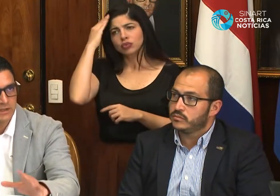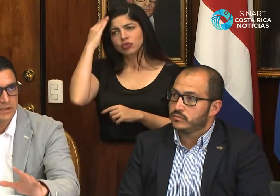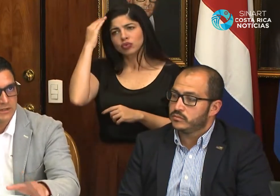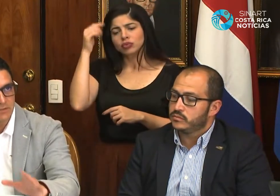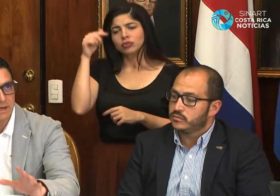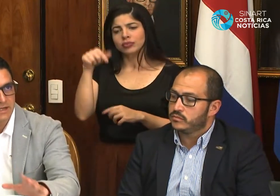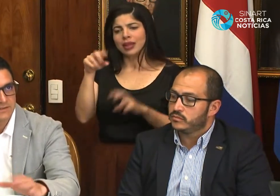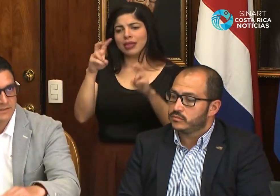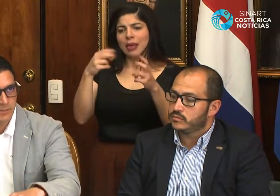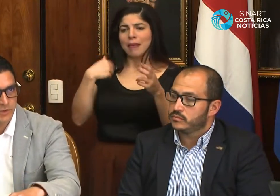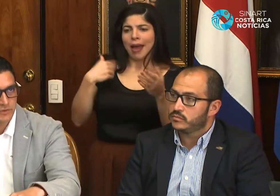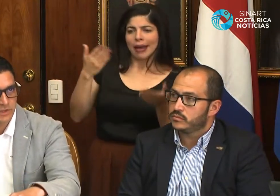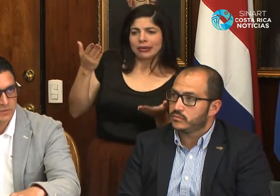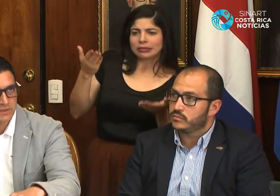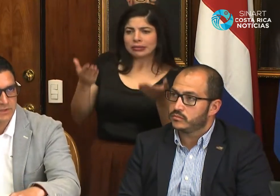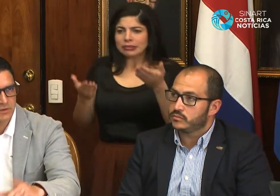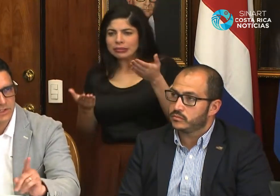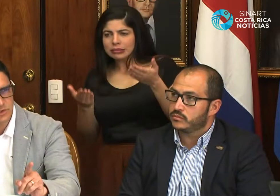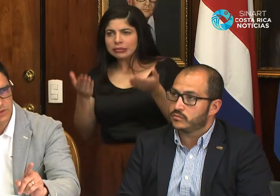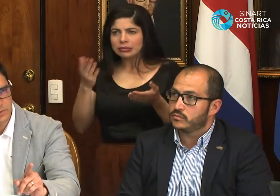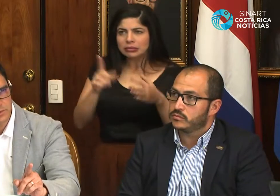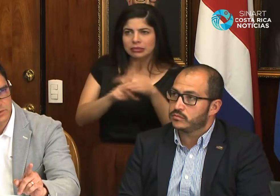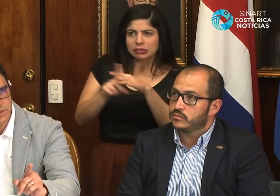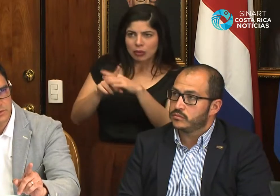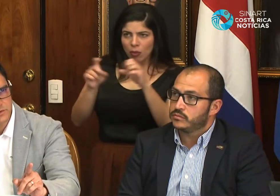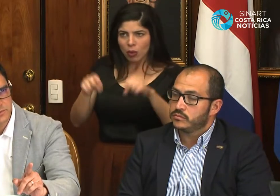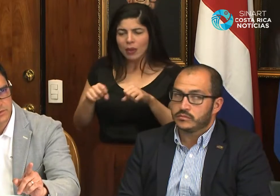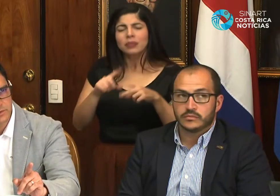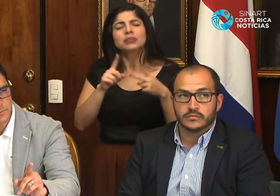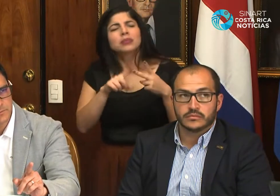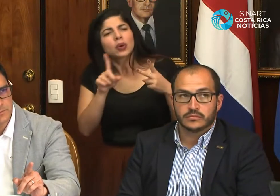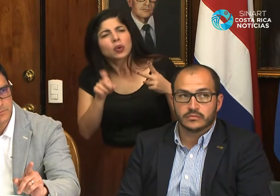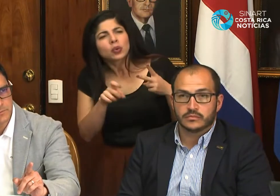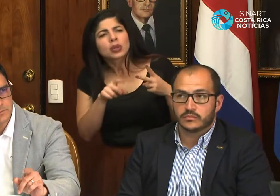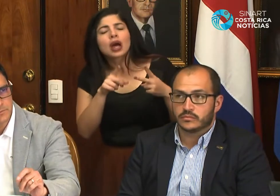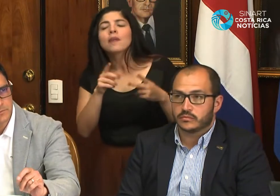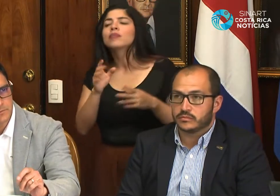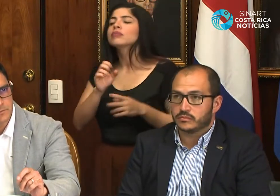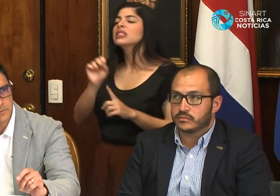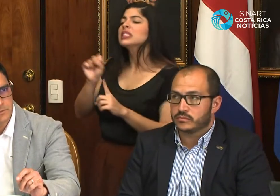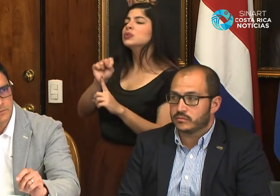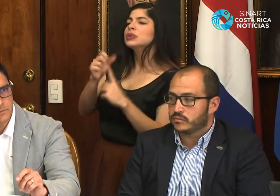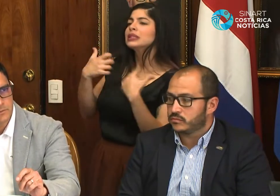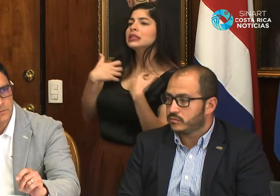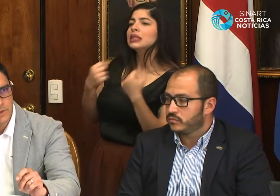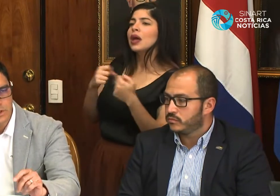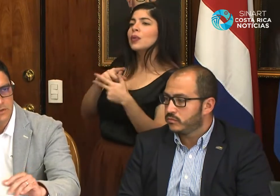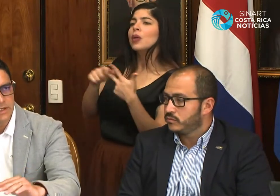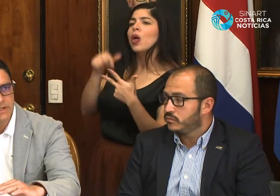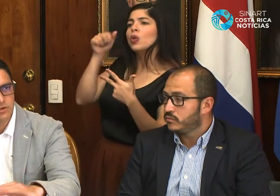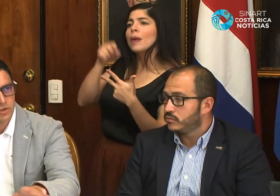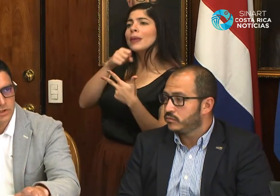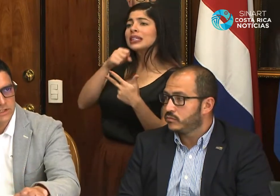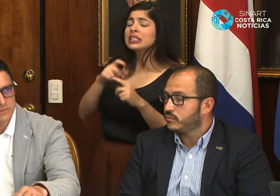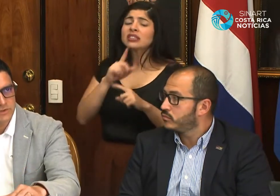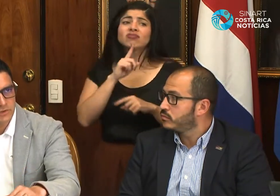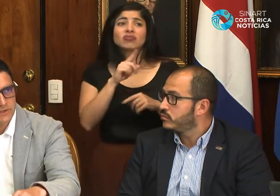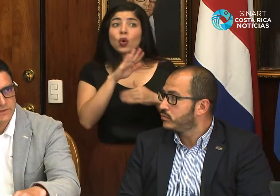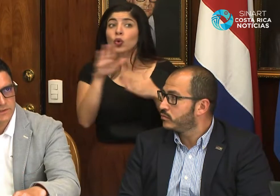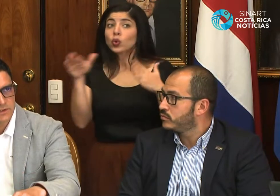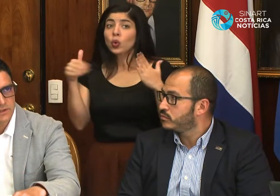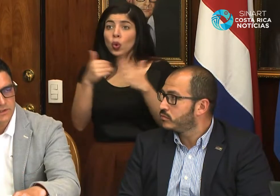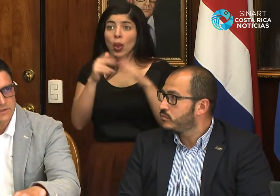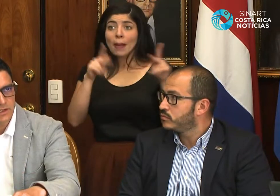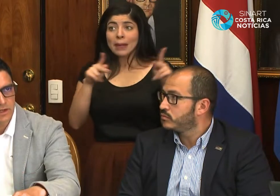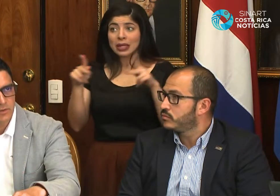esto hay desbalances que pueden surgir justamente con eso. La otra pregunta era con respecto sobre la condición general de salud de los tres adultos mayores. En realidad, todas las